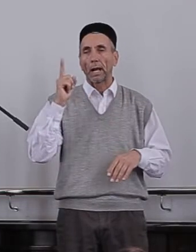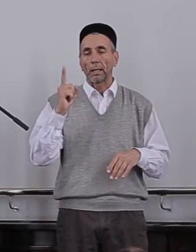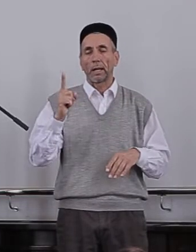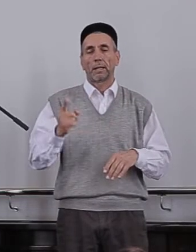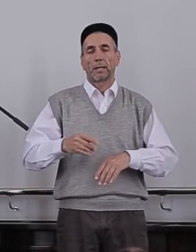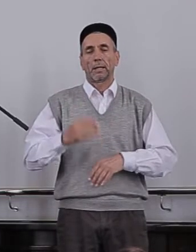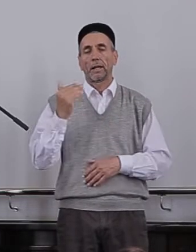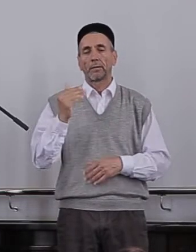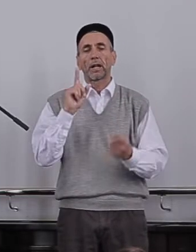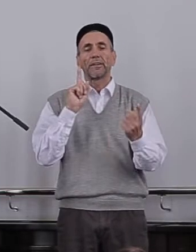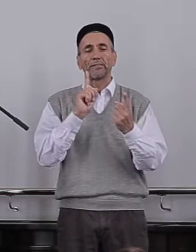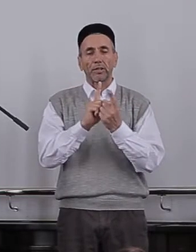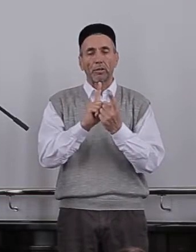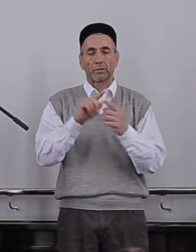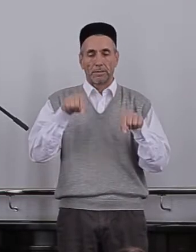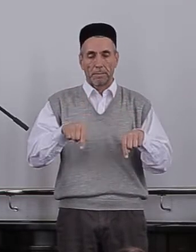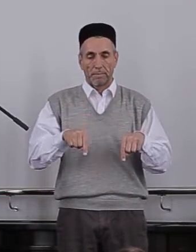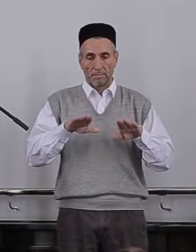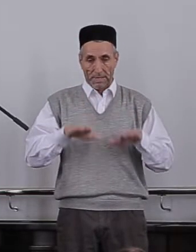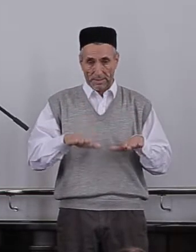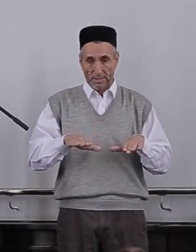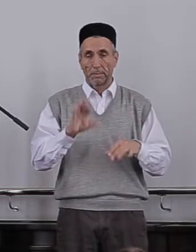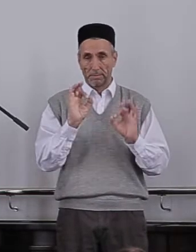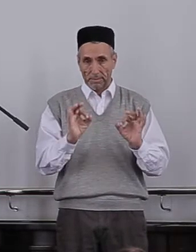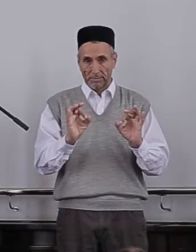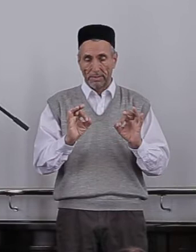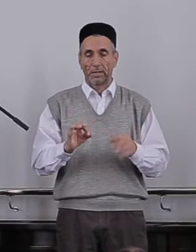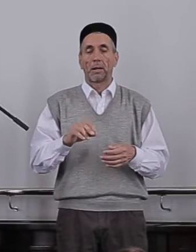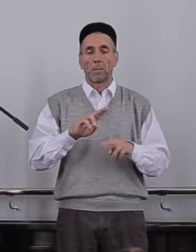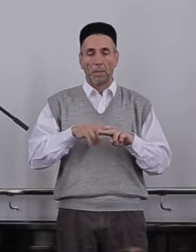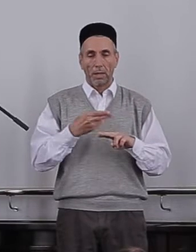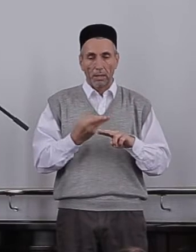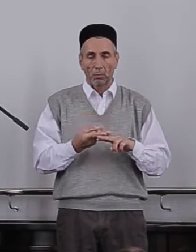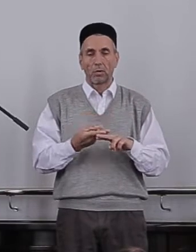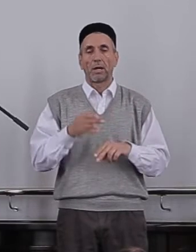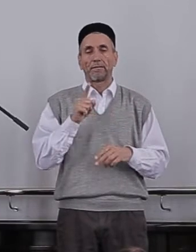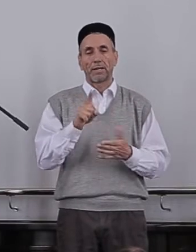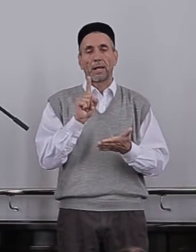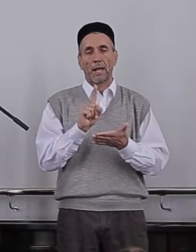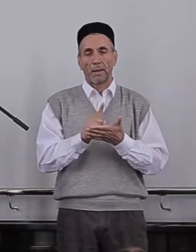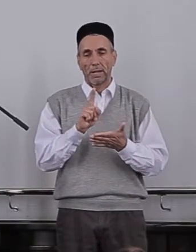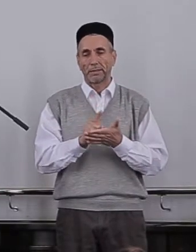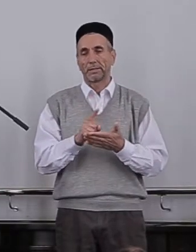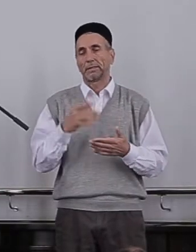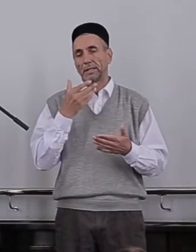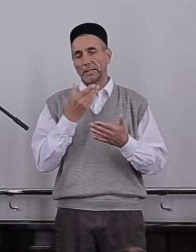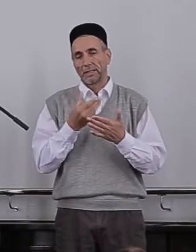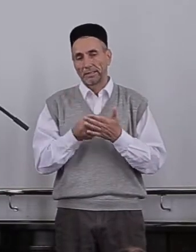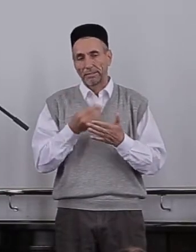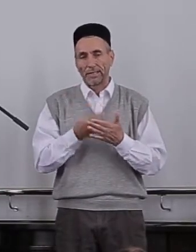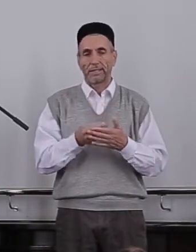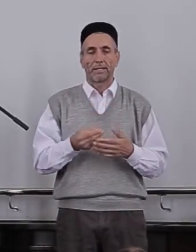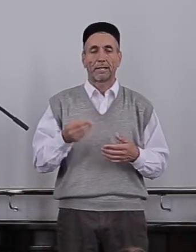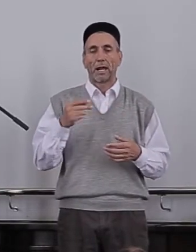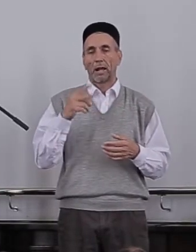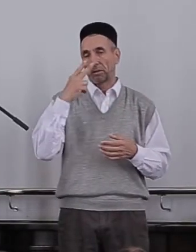Таалә каршына басабыз икән, әйе, хадис шәрифтә китерәләр. Сәлам Җәбраил алейхиссалам,